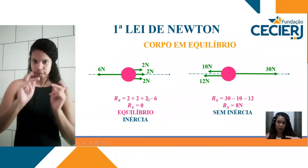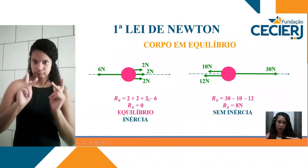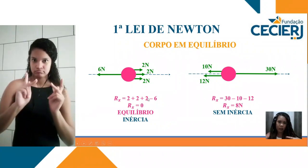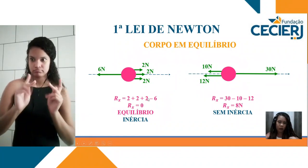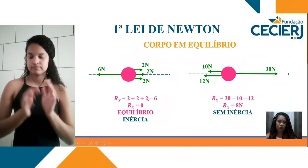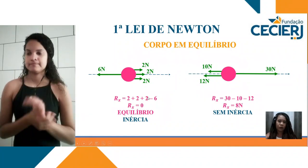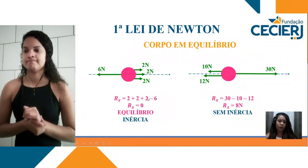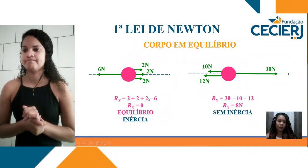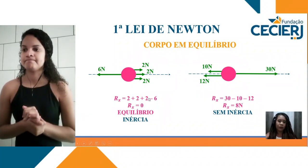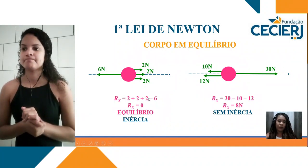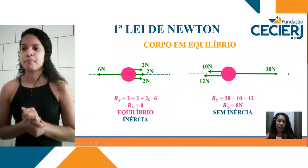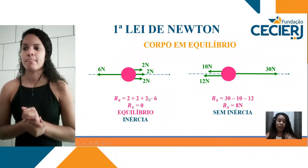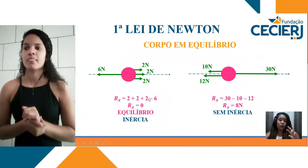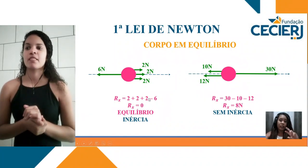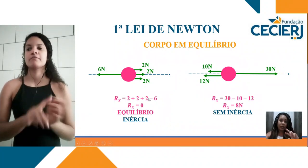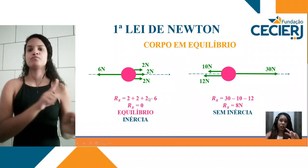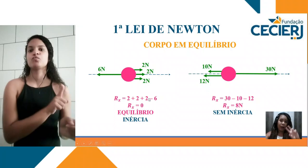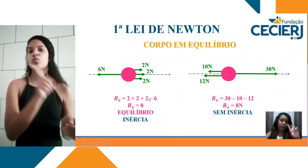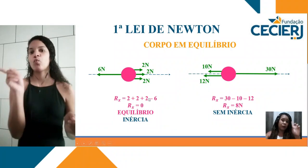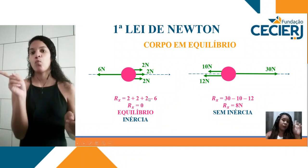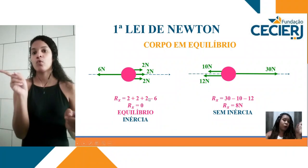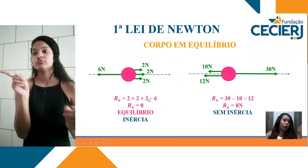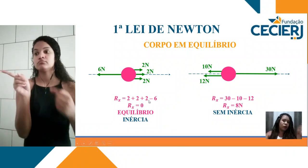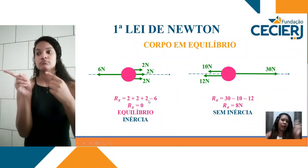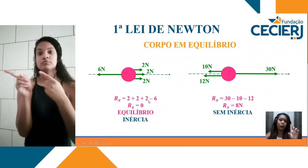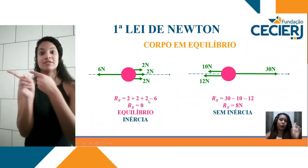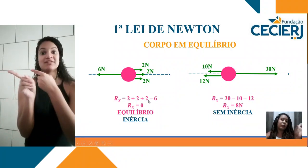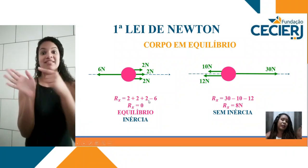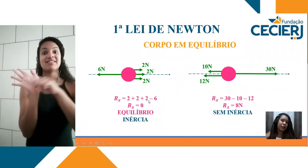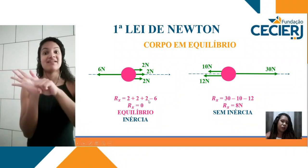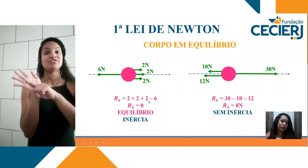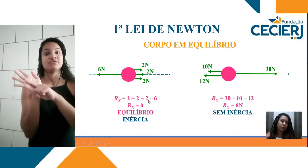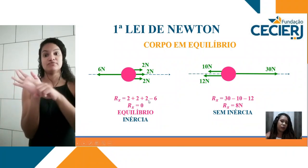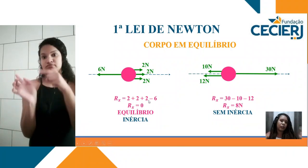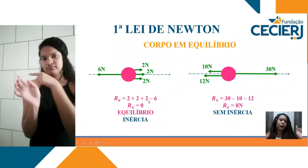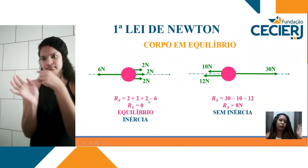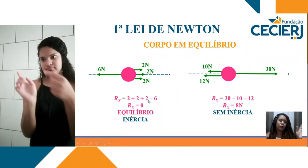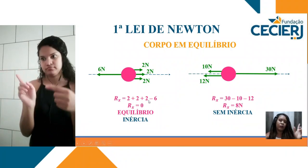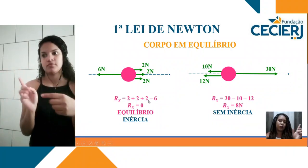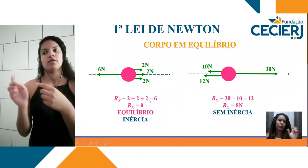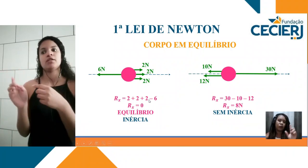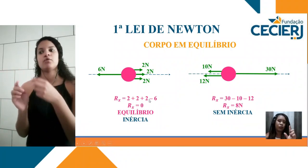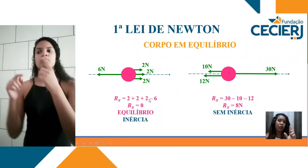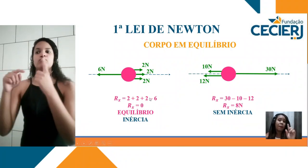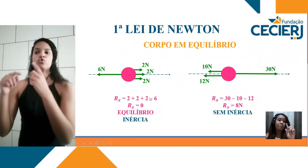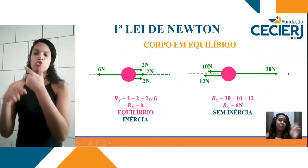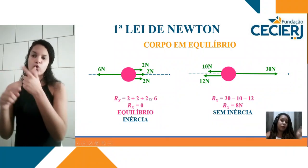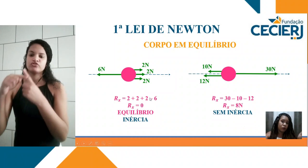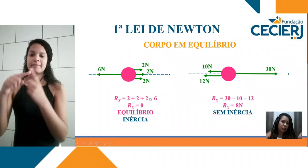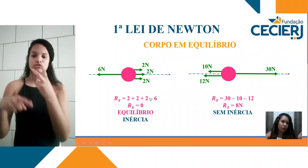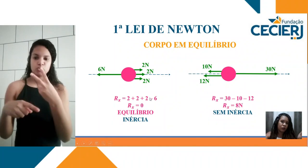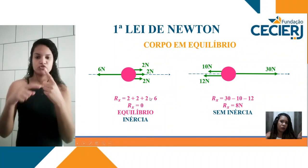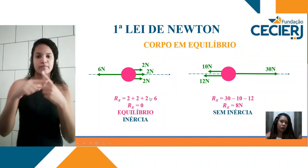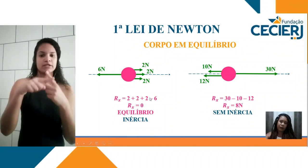3 vetorzinhos. E o 6 aponta para o outro lado, para o lado negativo. Então, é 2 mais 2 mais 2,